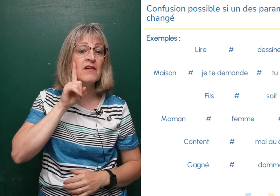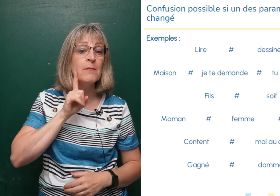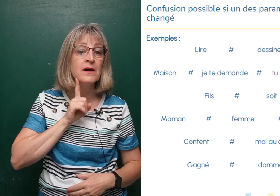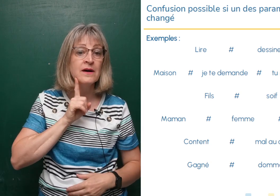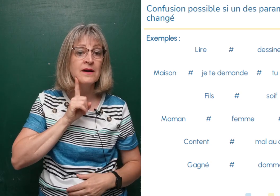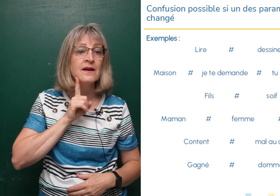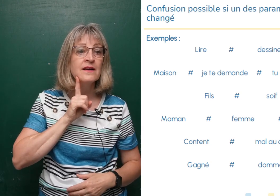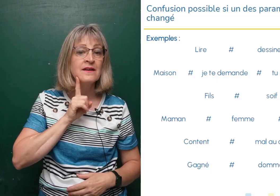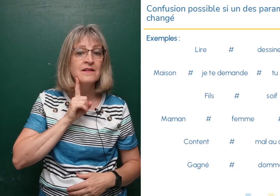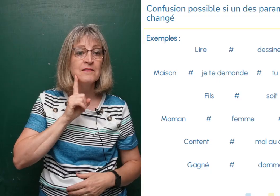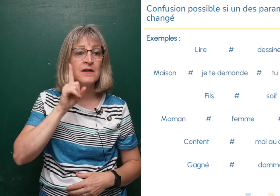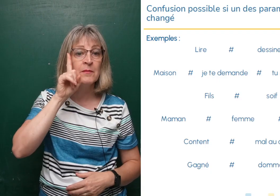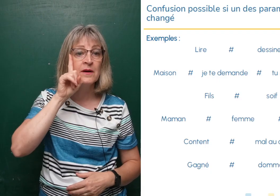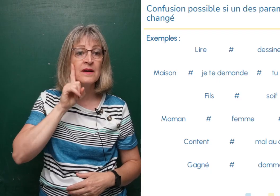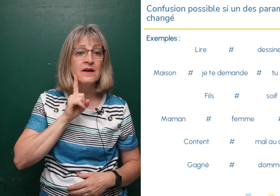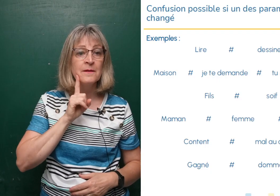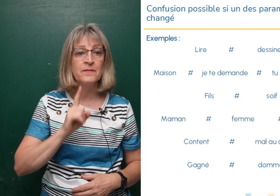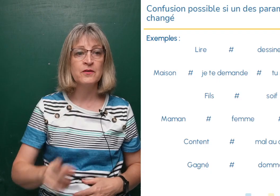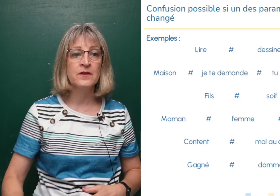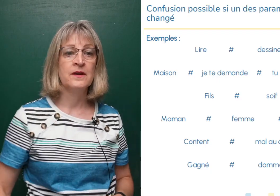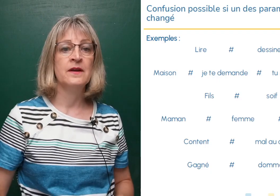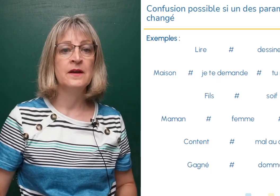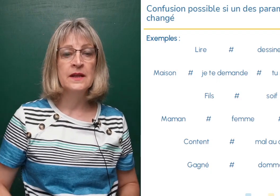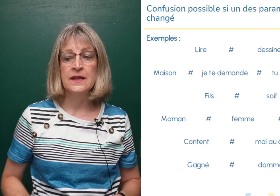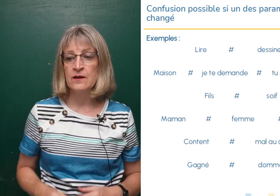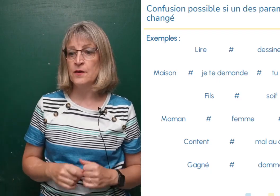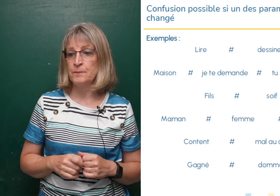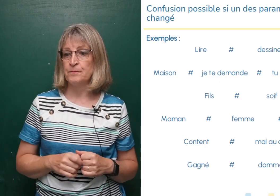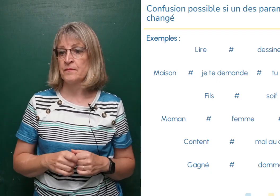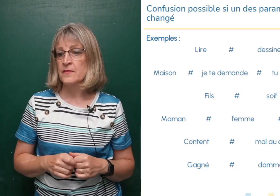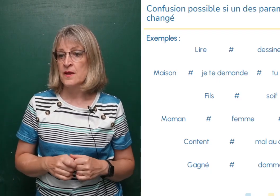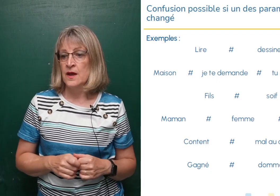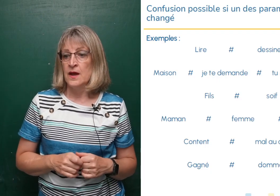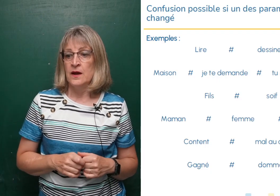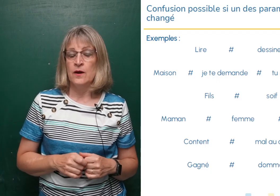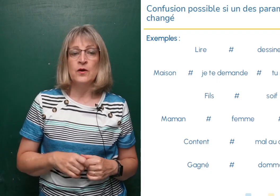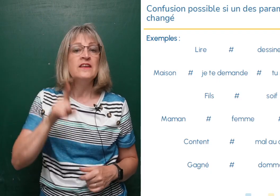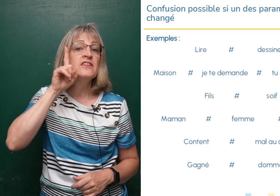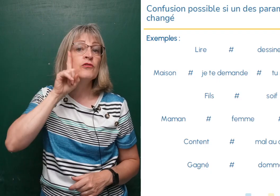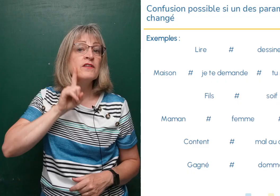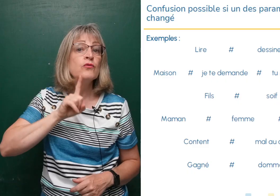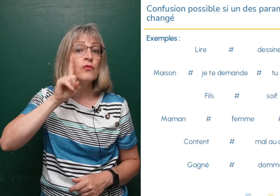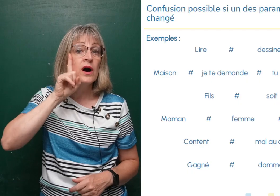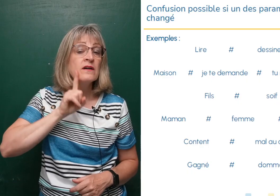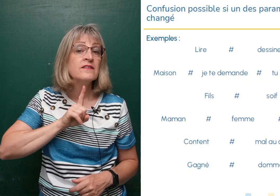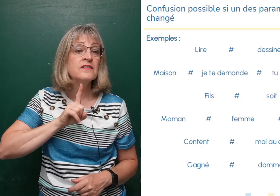femme, femme, hein, d'accord? Et si je le fais 2 fois, c'est